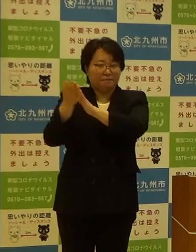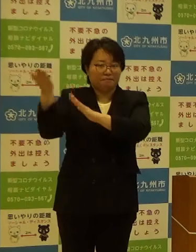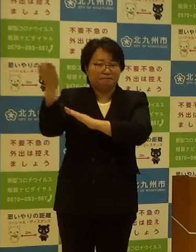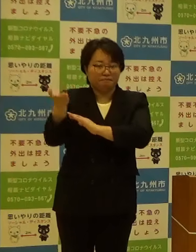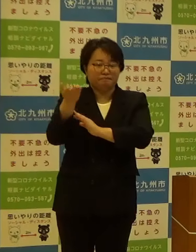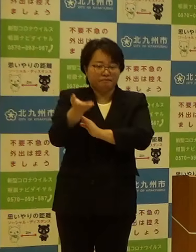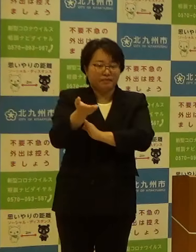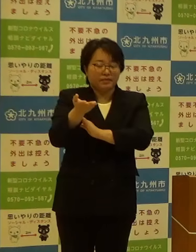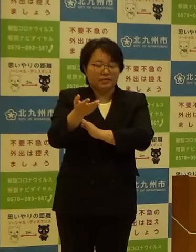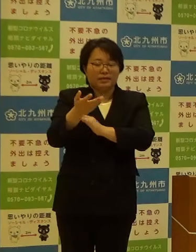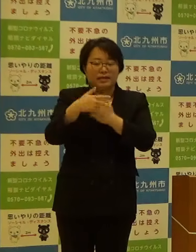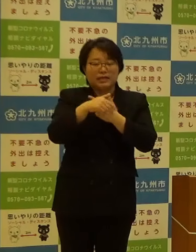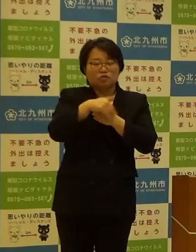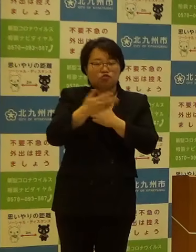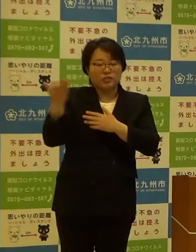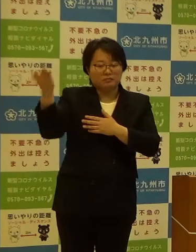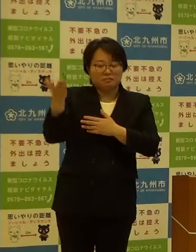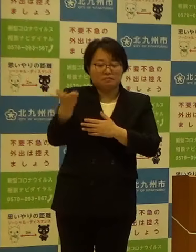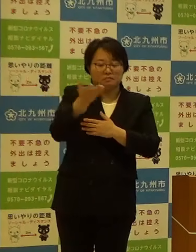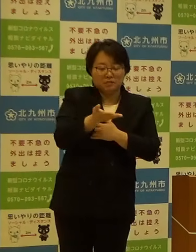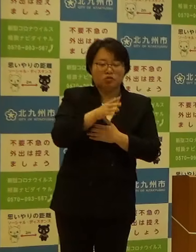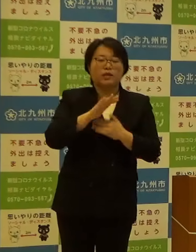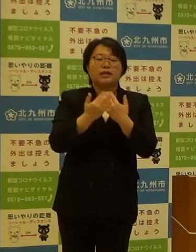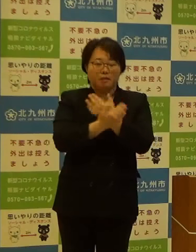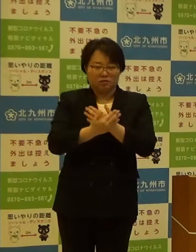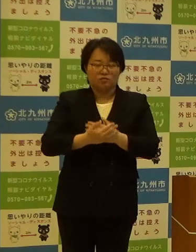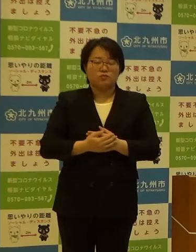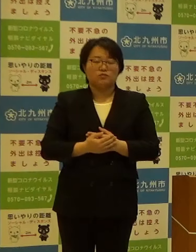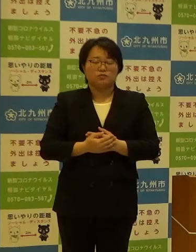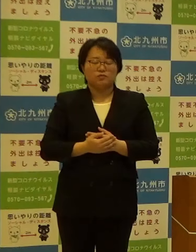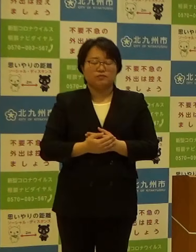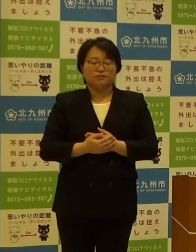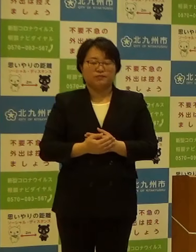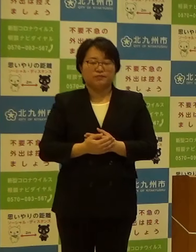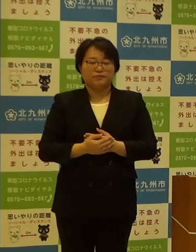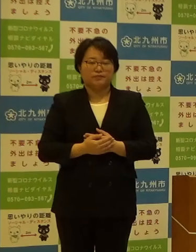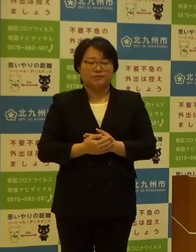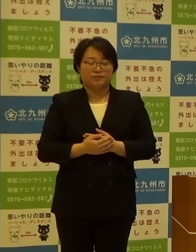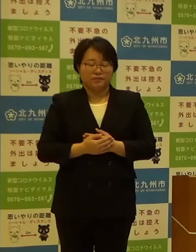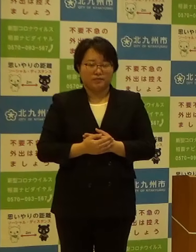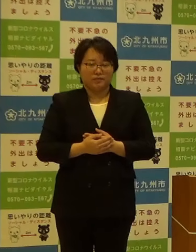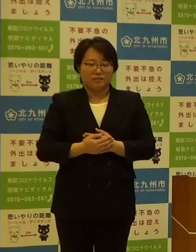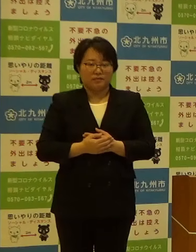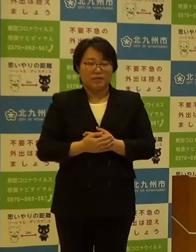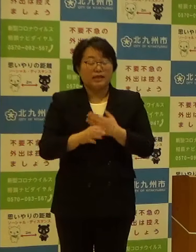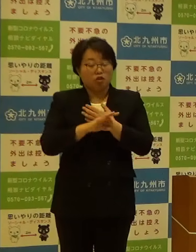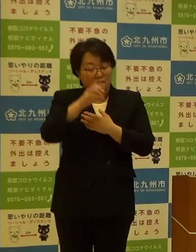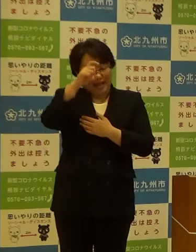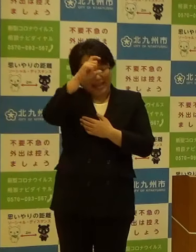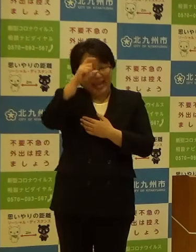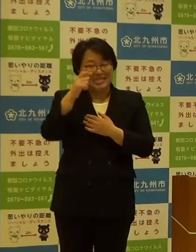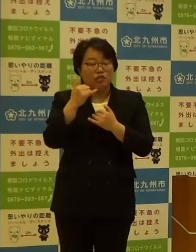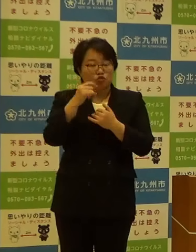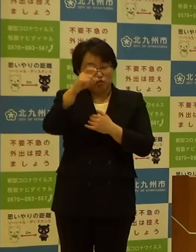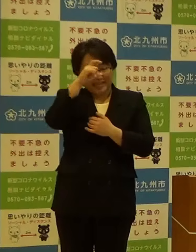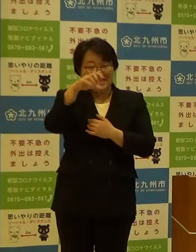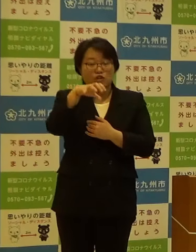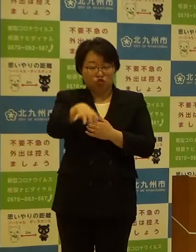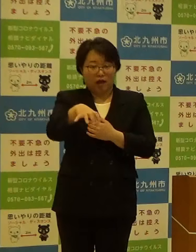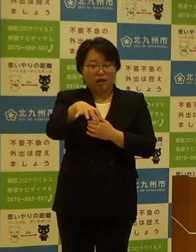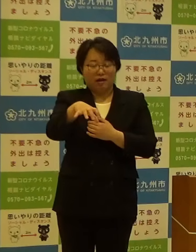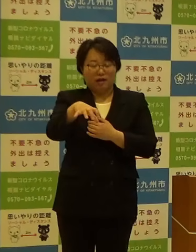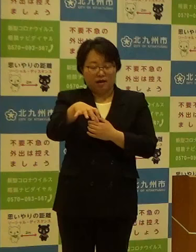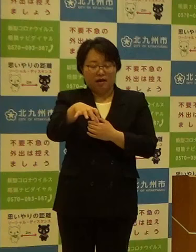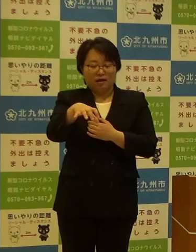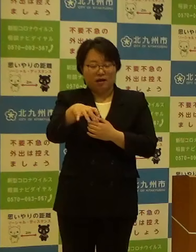されるのがいいんではないか、これによって、例えば警察当局がその見守りをされるのか